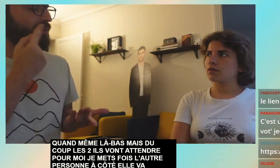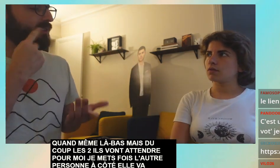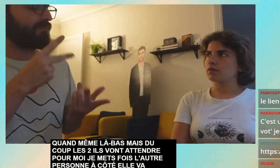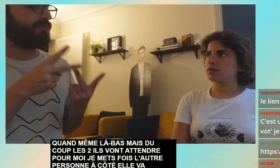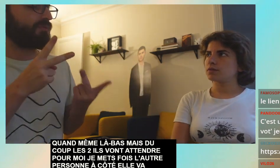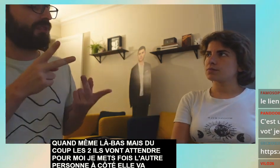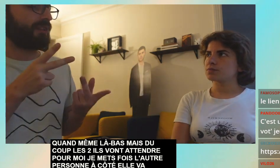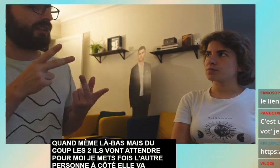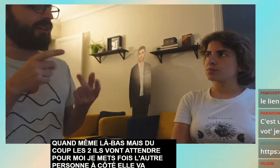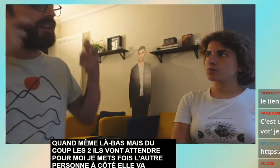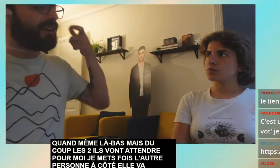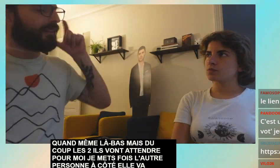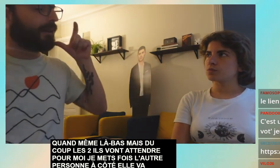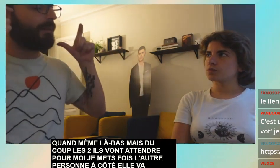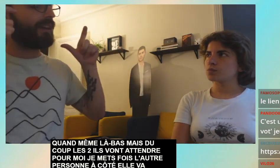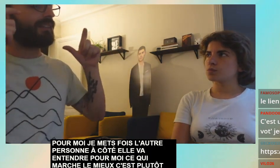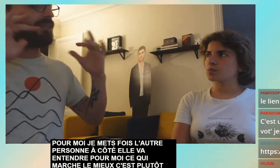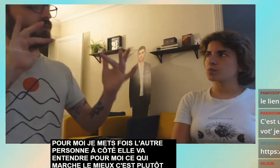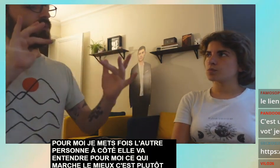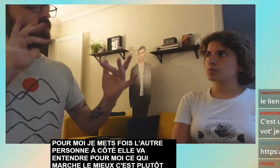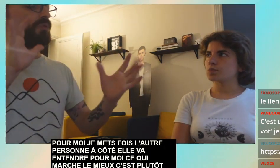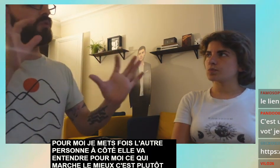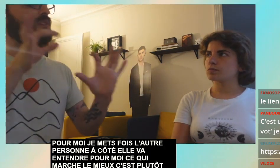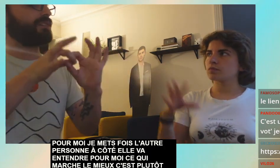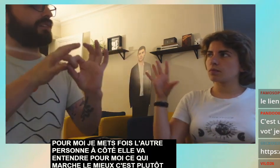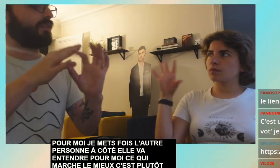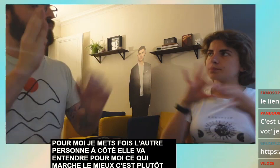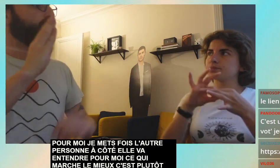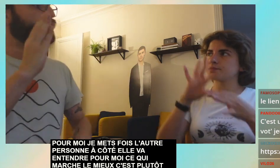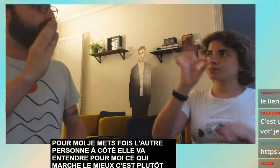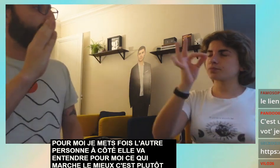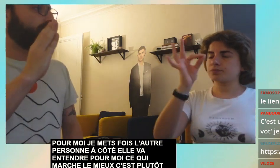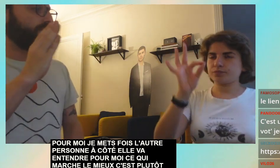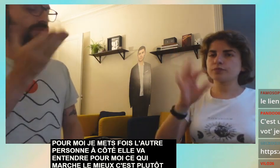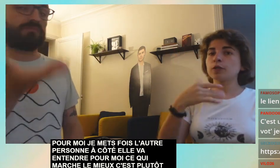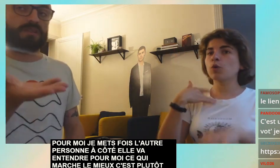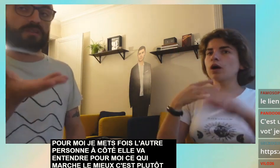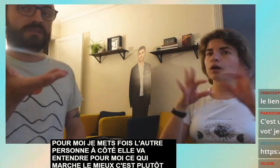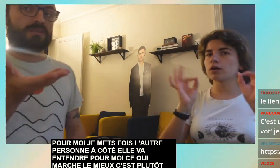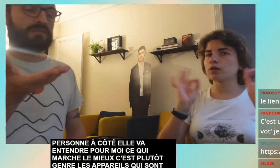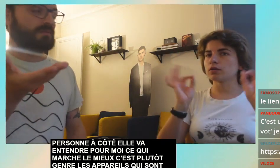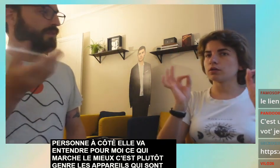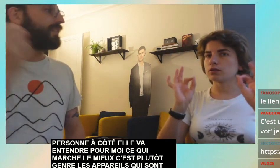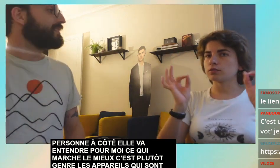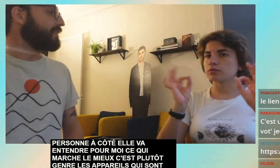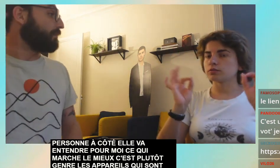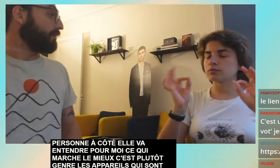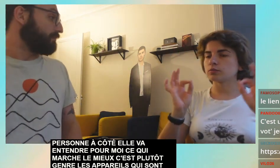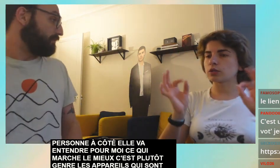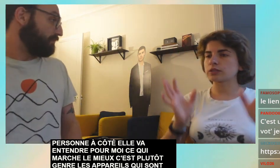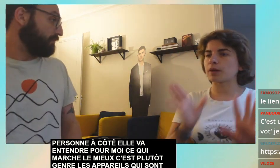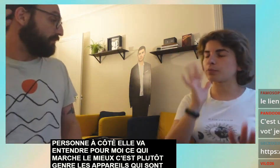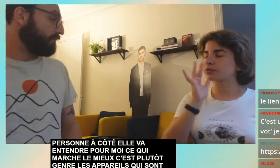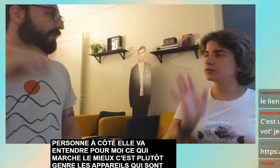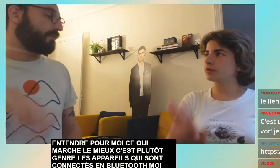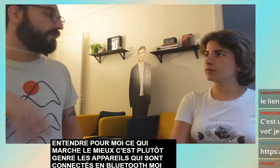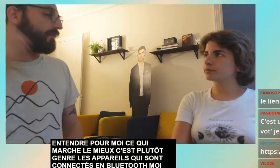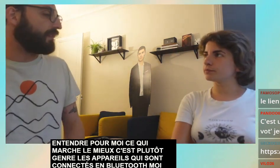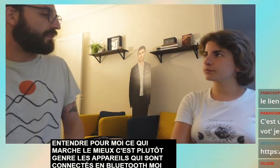c'est plutôt genre les appareils qui sont connectés en Bluetooth. Voilà. Moi, les implants. Moi, c'est pas possible. Voilà. Et les